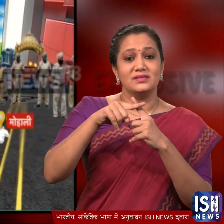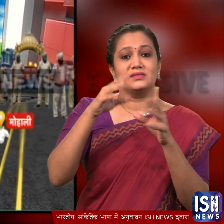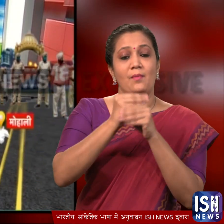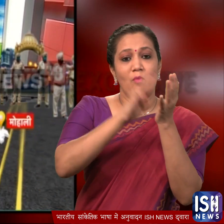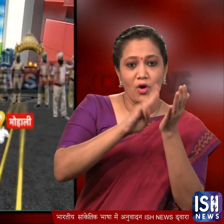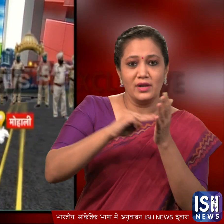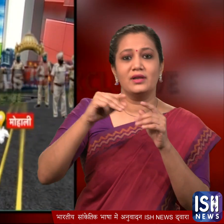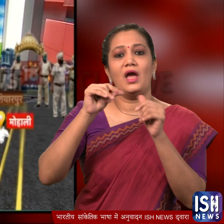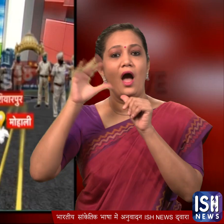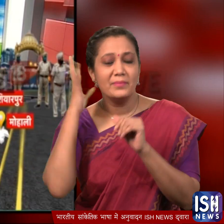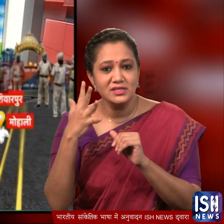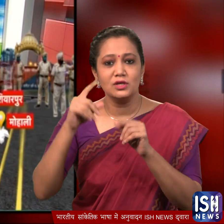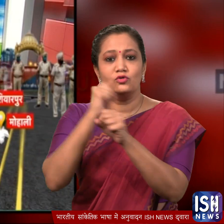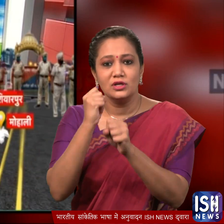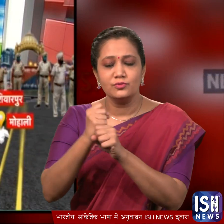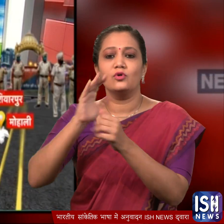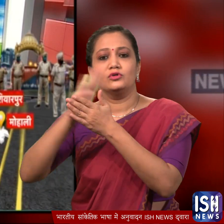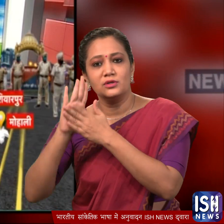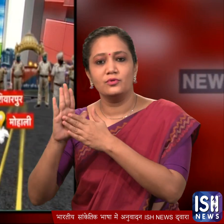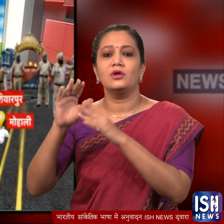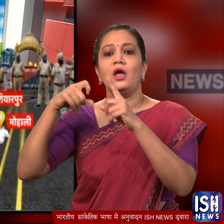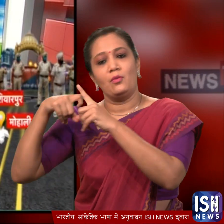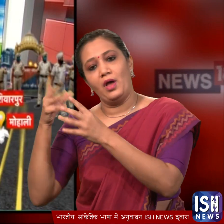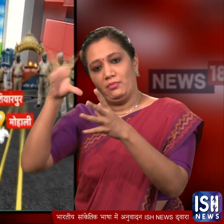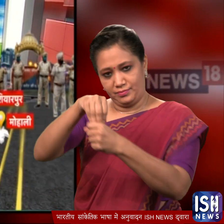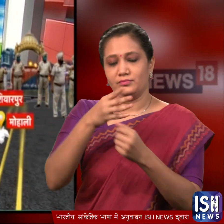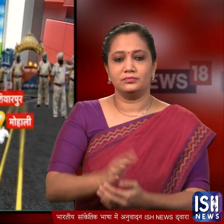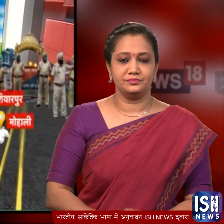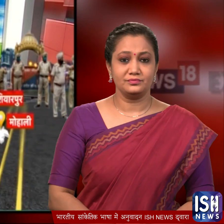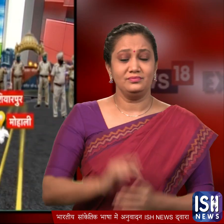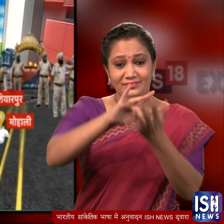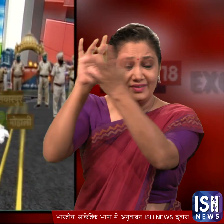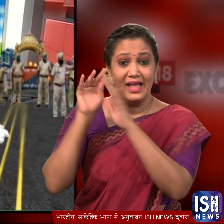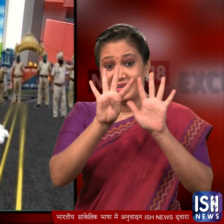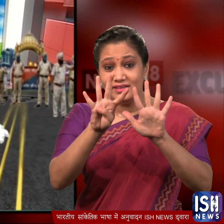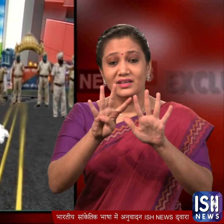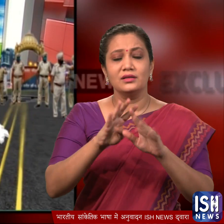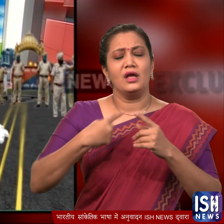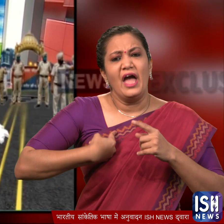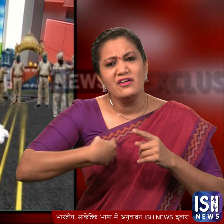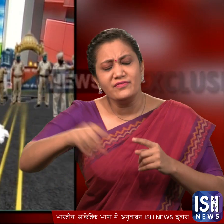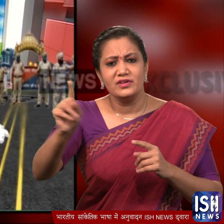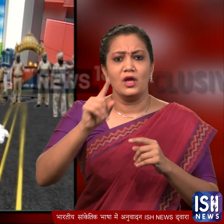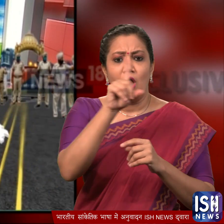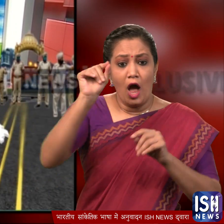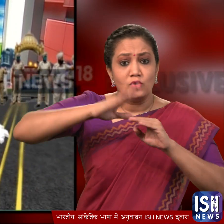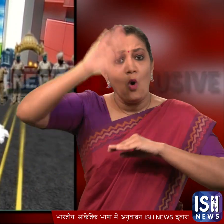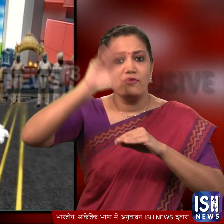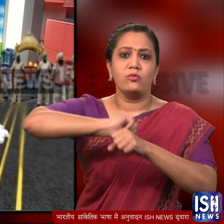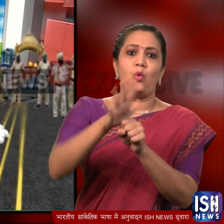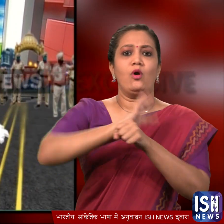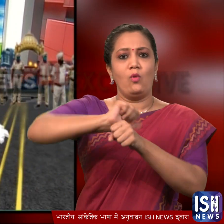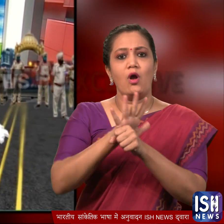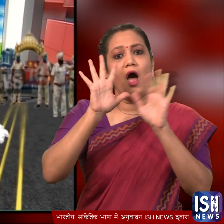इस लिस्ट में मोहाली, अमृतसर, गुरदासपुर, होशियारपुर और रोपड़ भी शामिल है। यह फैसला उन 9 जिलों में रोजाना 100 से